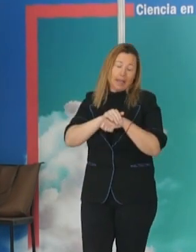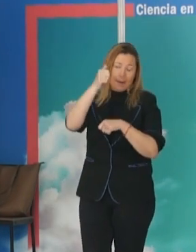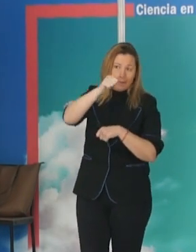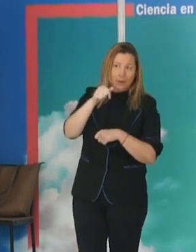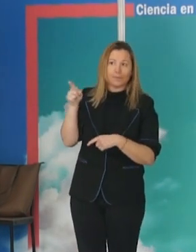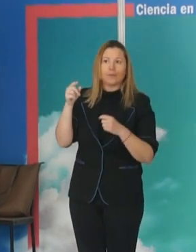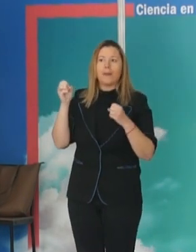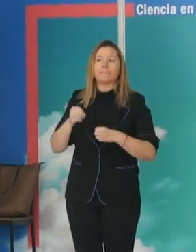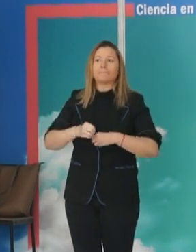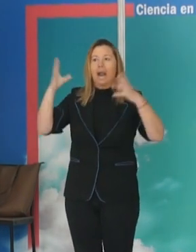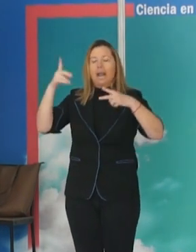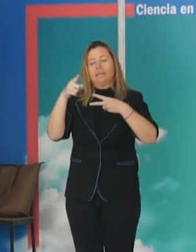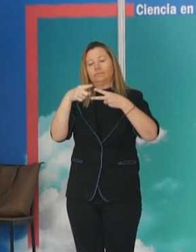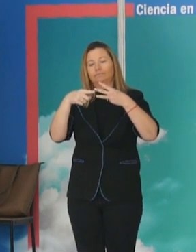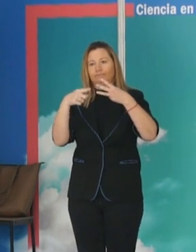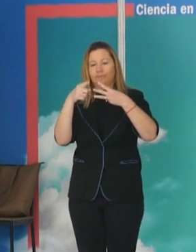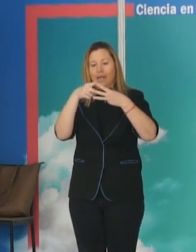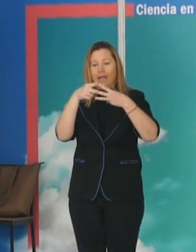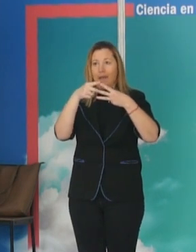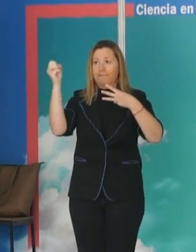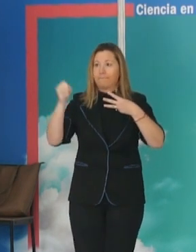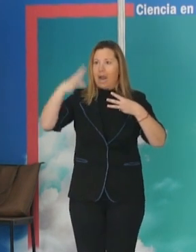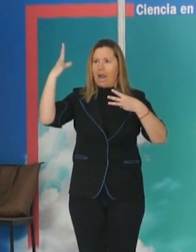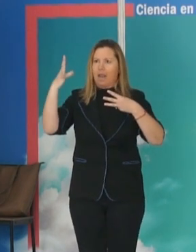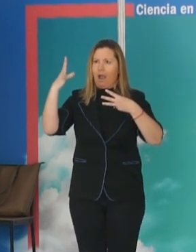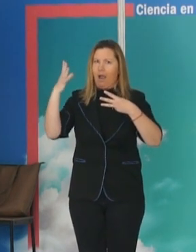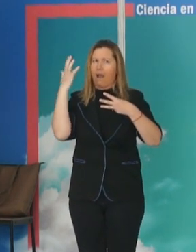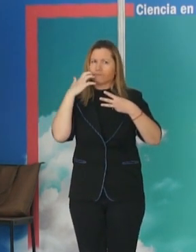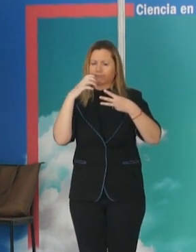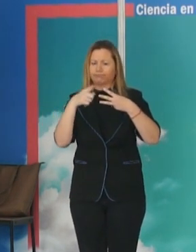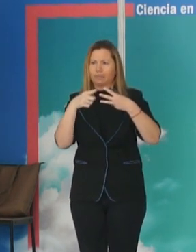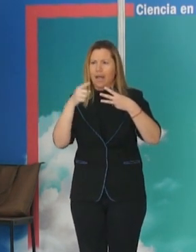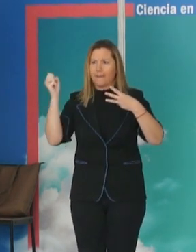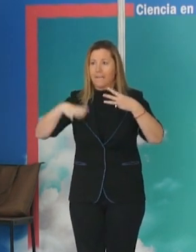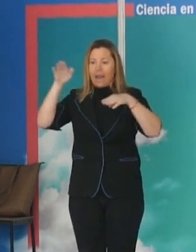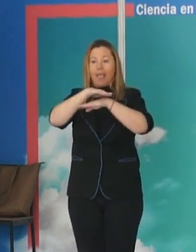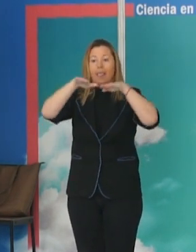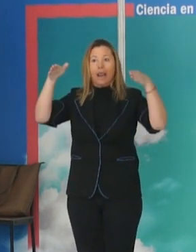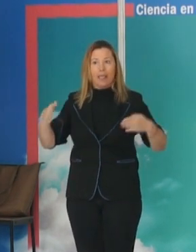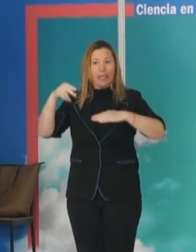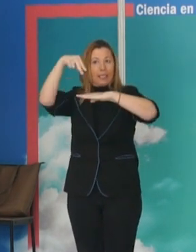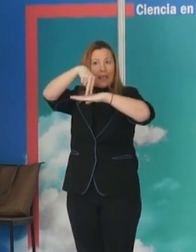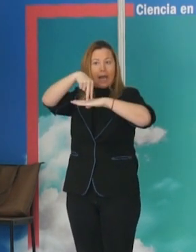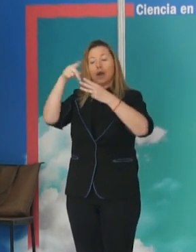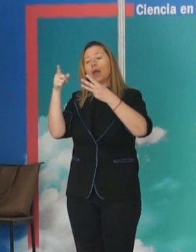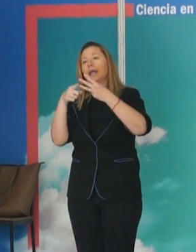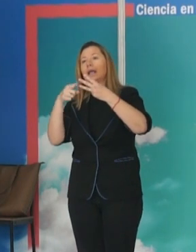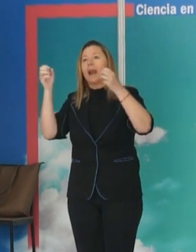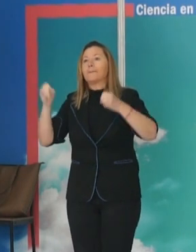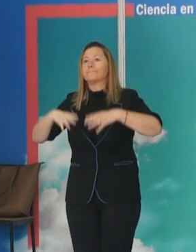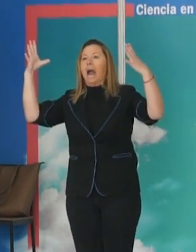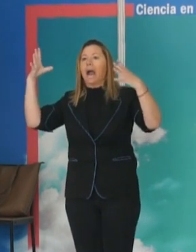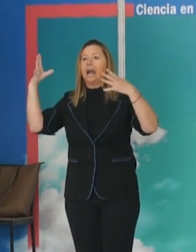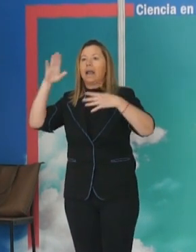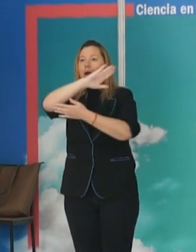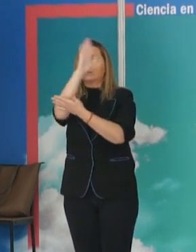magia de tres tipos. Una que sería la magia sobrenatural, la magia del escenario y lo que es la magia poética. De la magia del